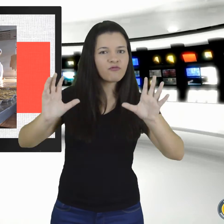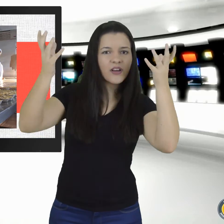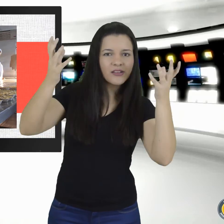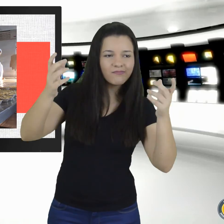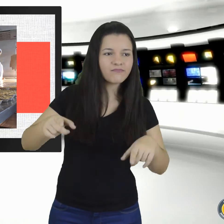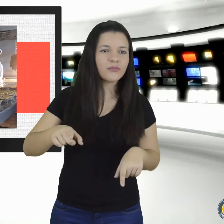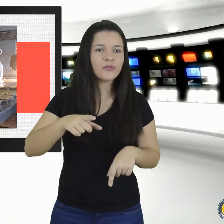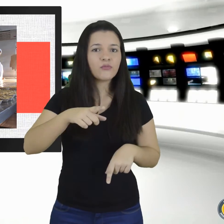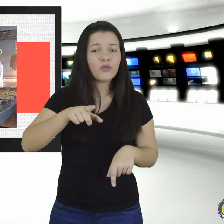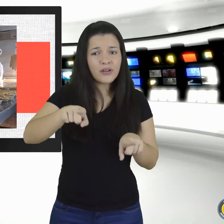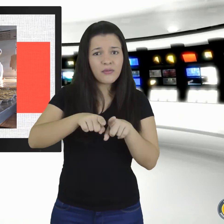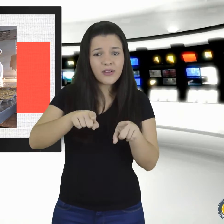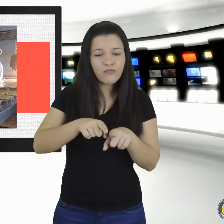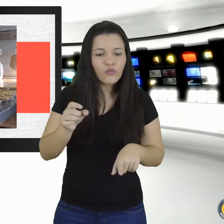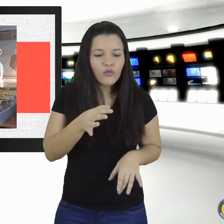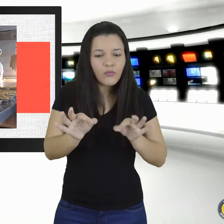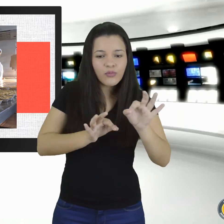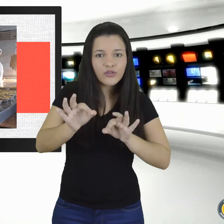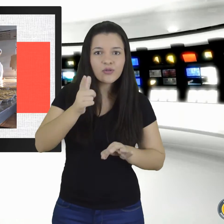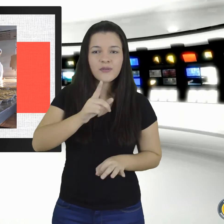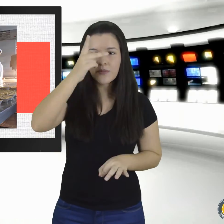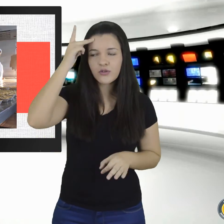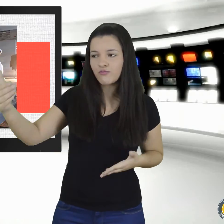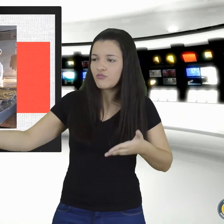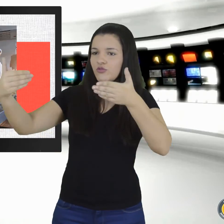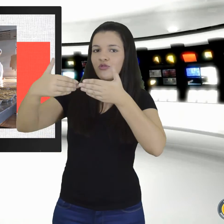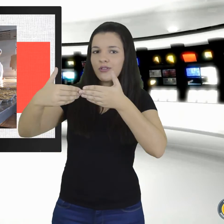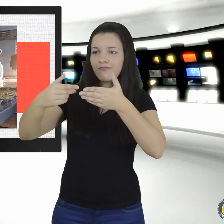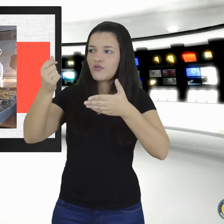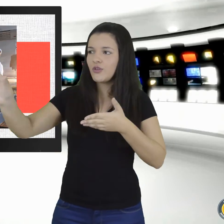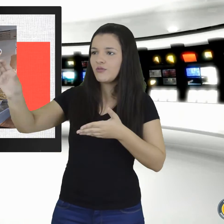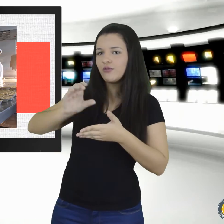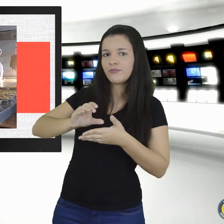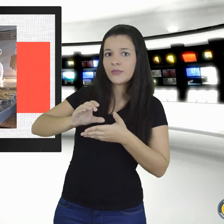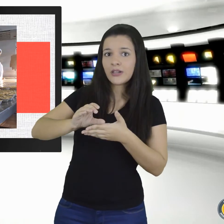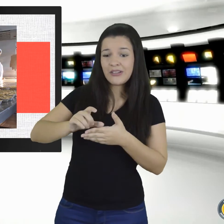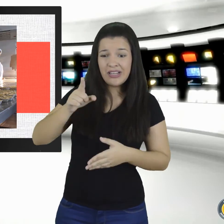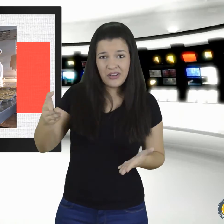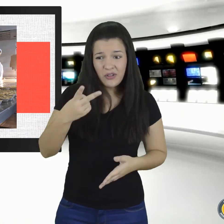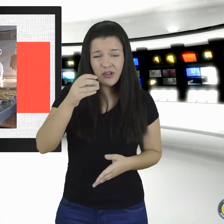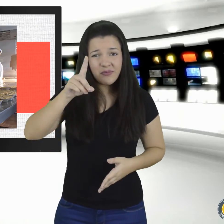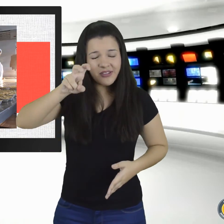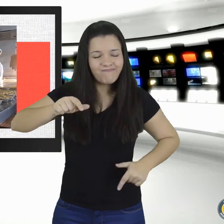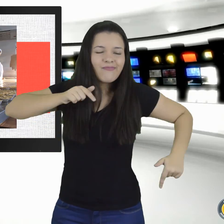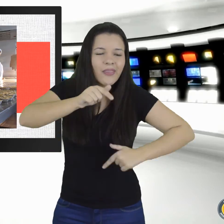captação direta de doadores. O ano tem sido de mais trabalho para os gestores, mas